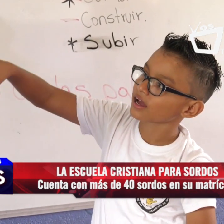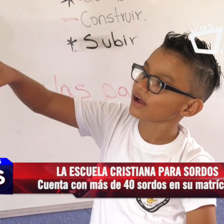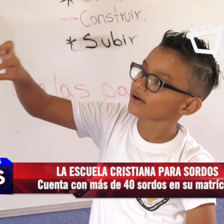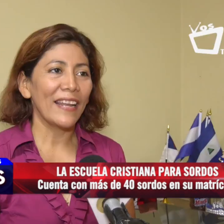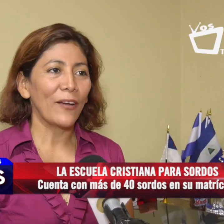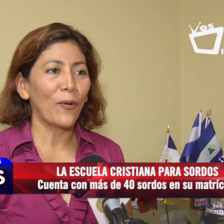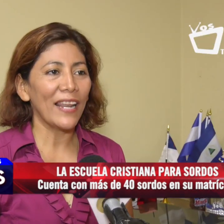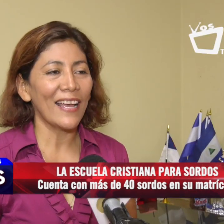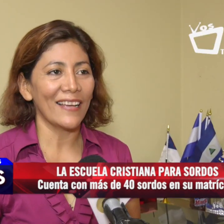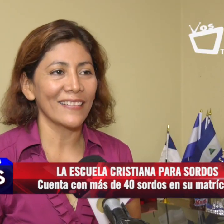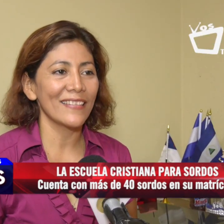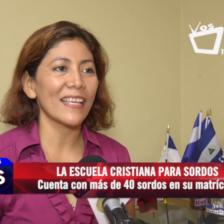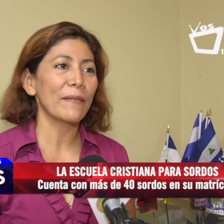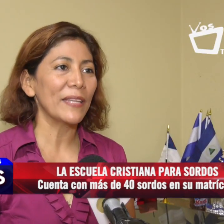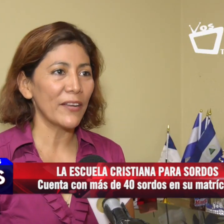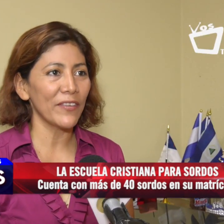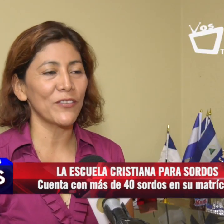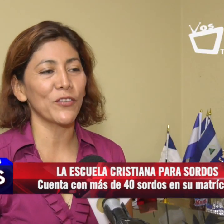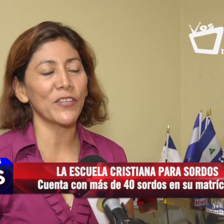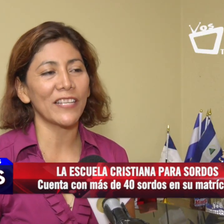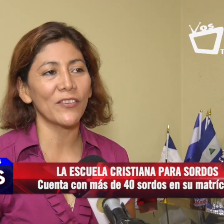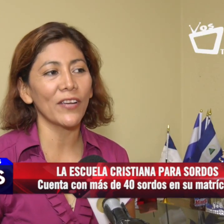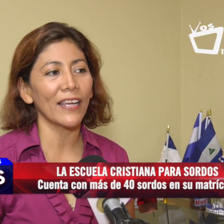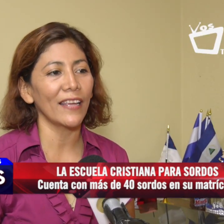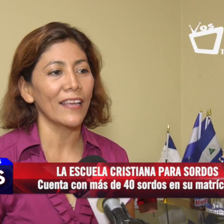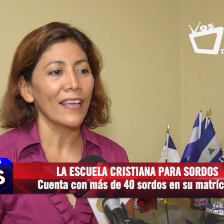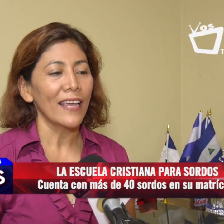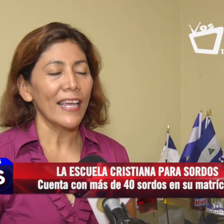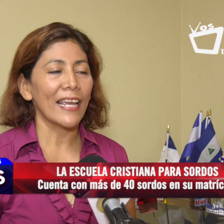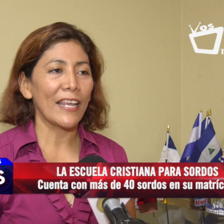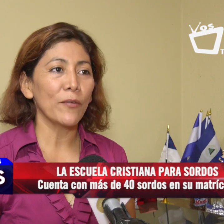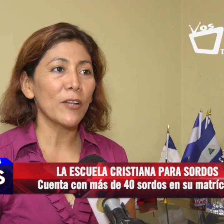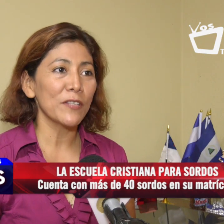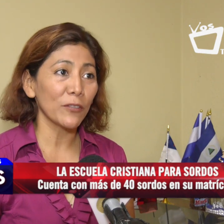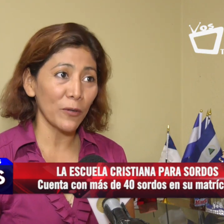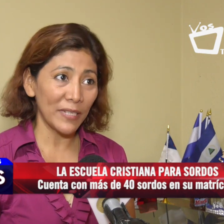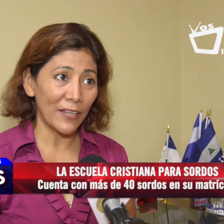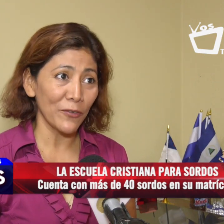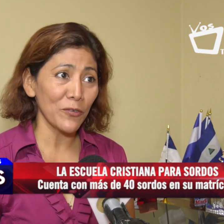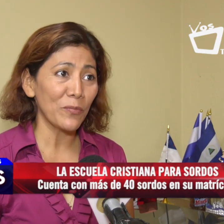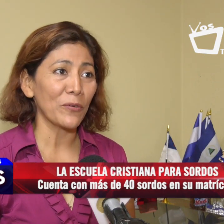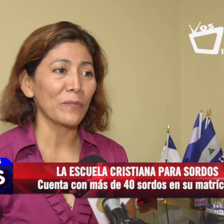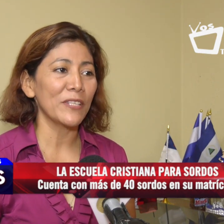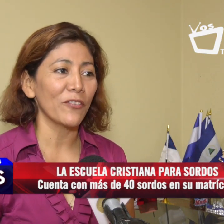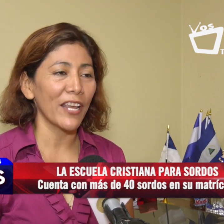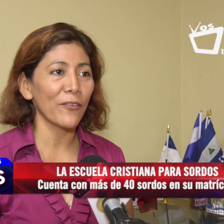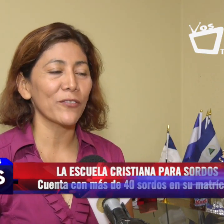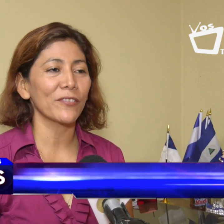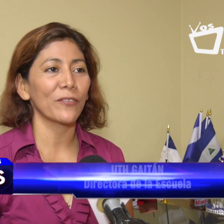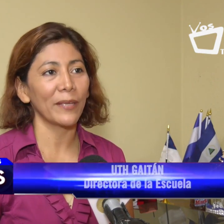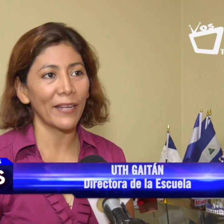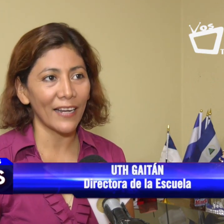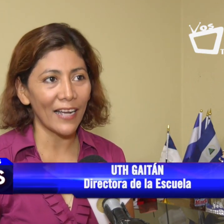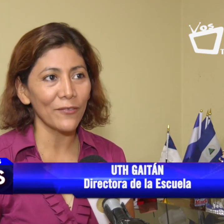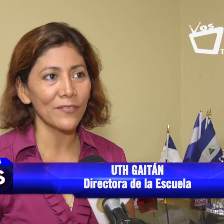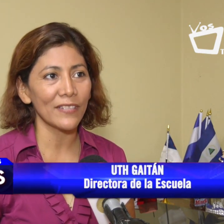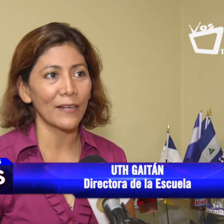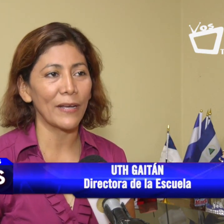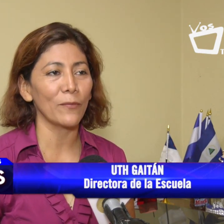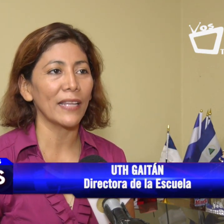En la Escuela Isaías 29-18 nació en el año de 1998 por misioneros norteamericanos, hermanos